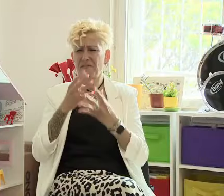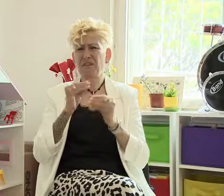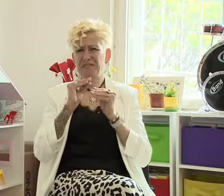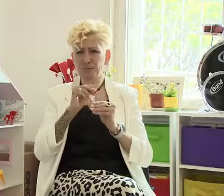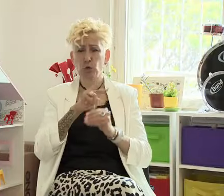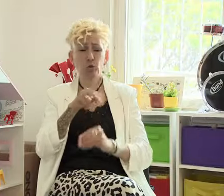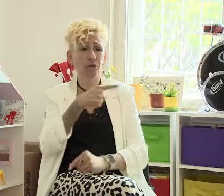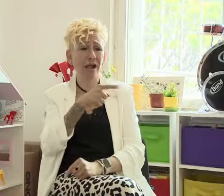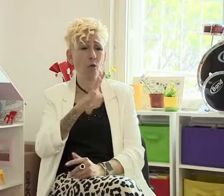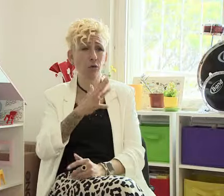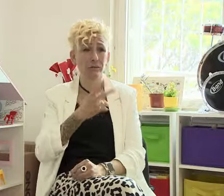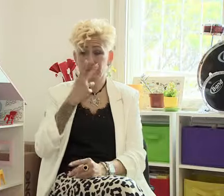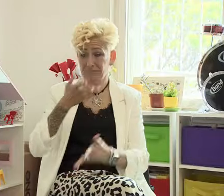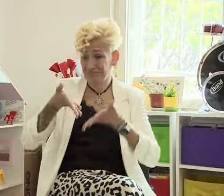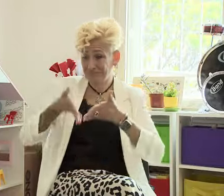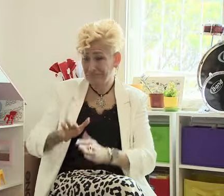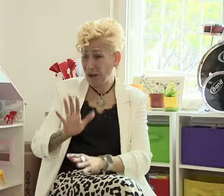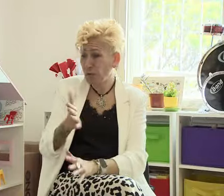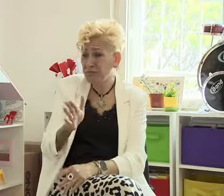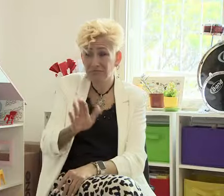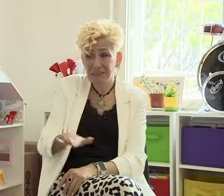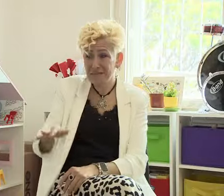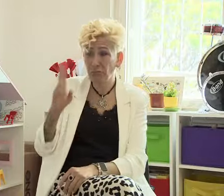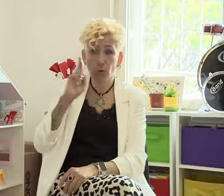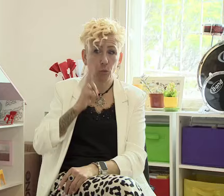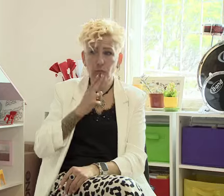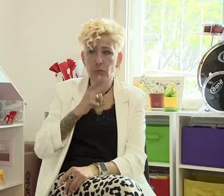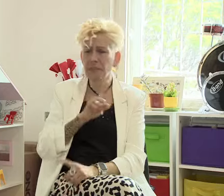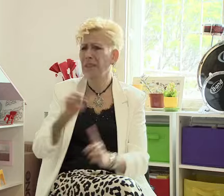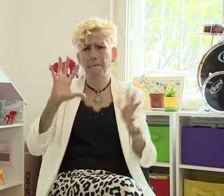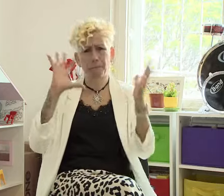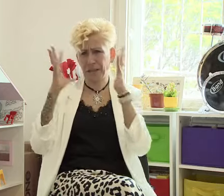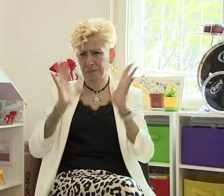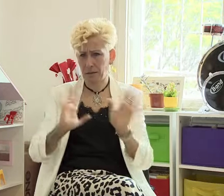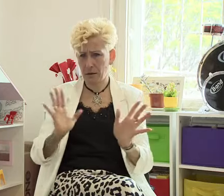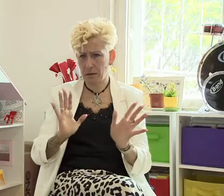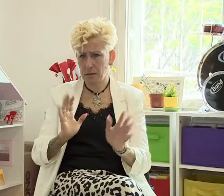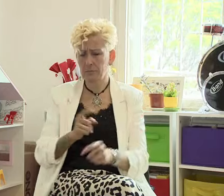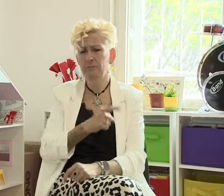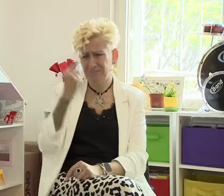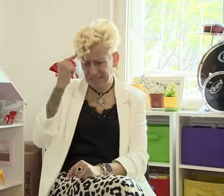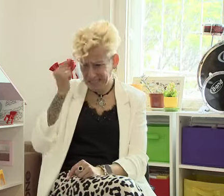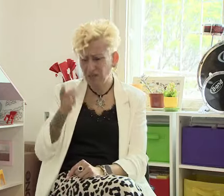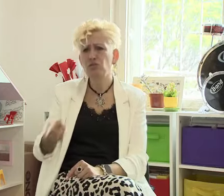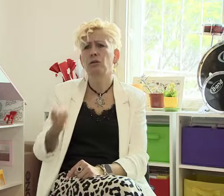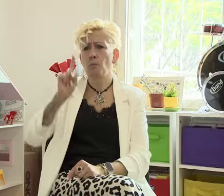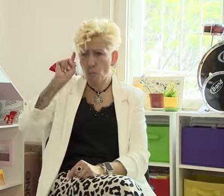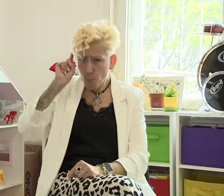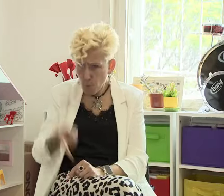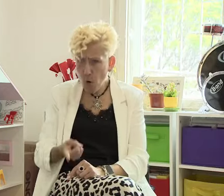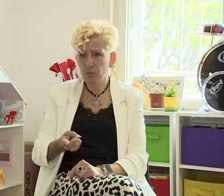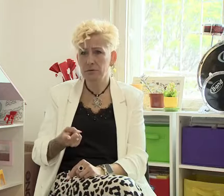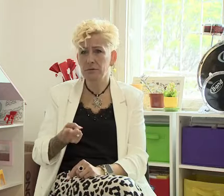Ако на някой родител му се случи сега да му се роди дете с глухота, не бива да се паникьосва. Трябва да знаете, че децата ви